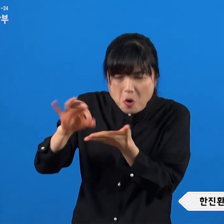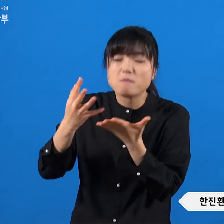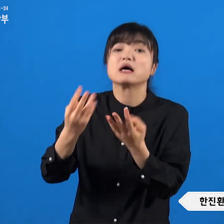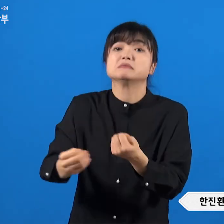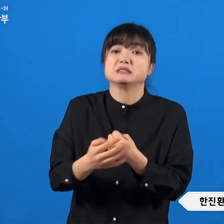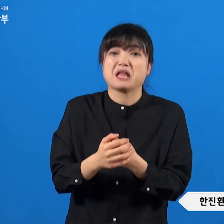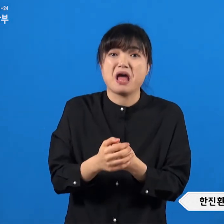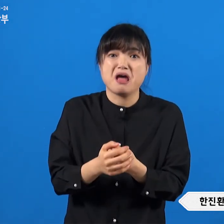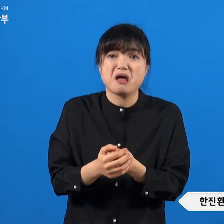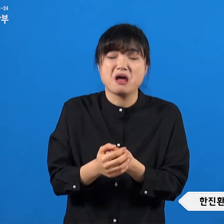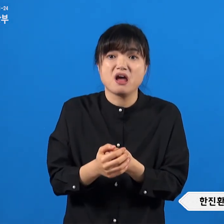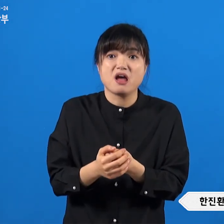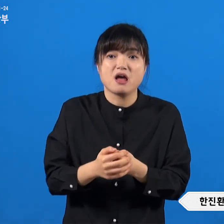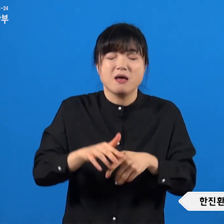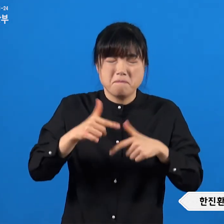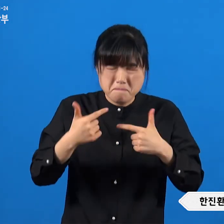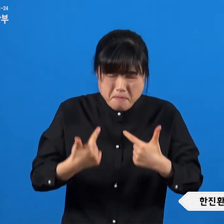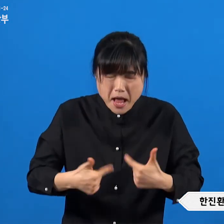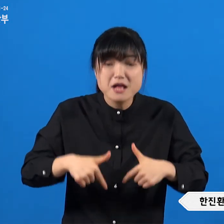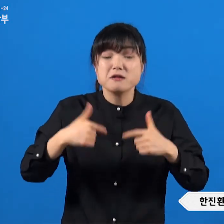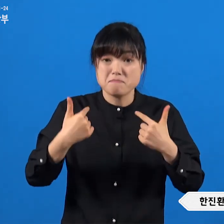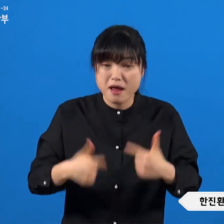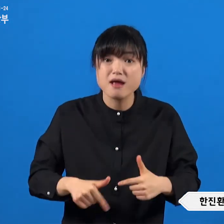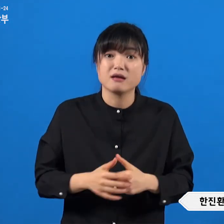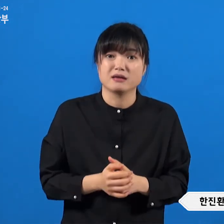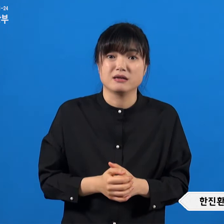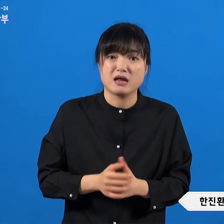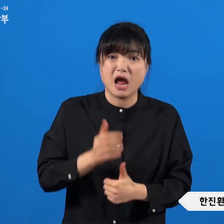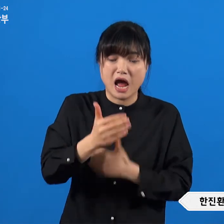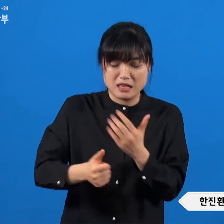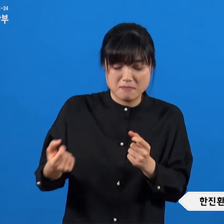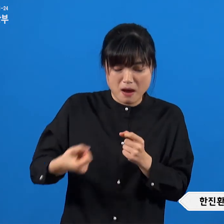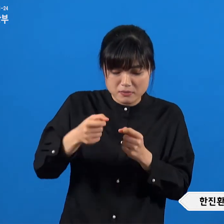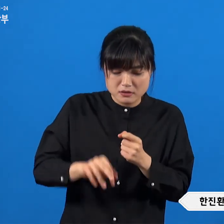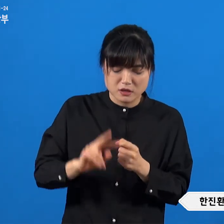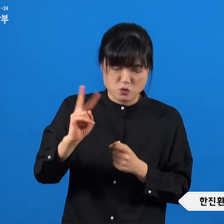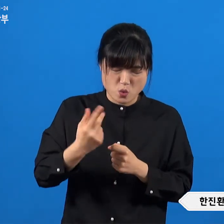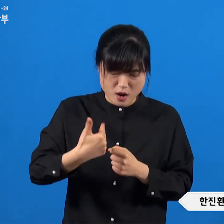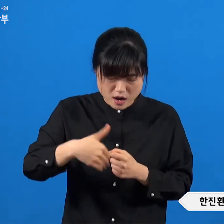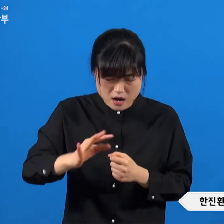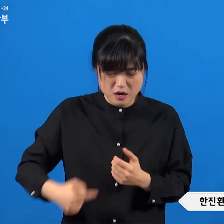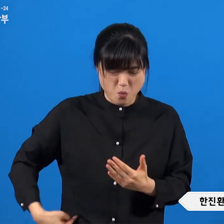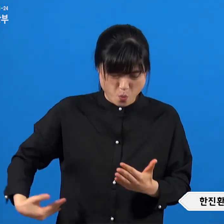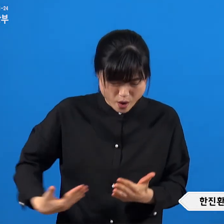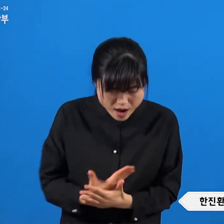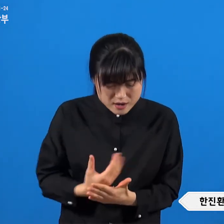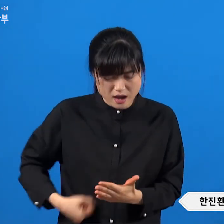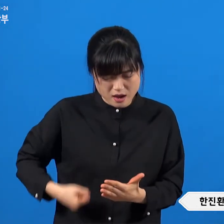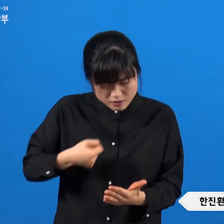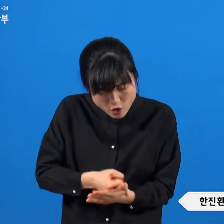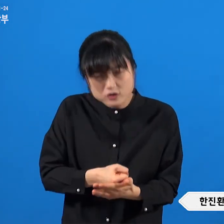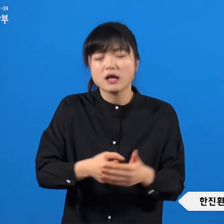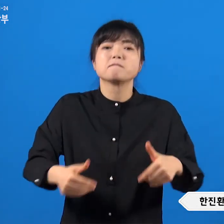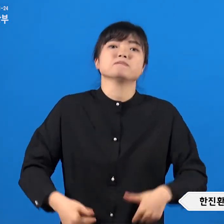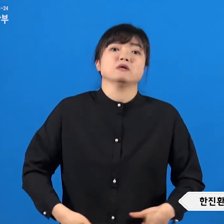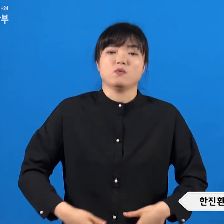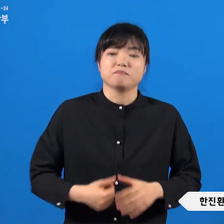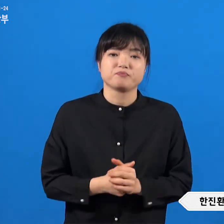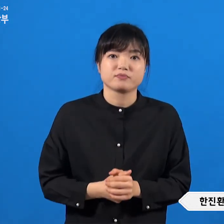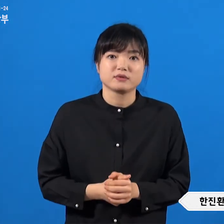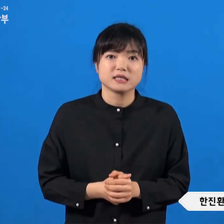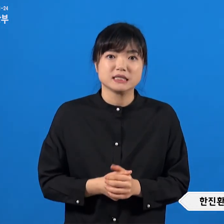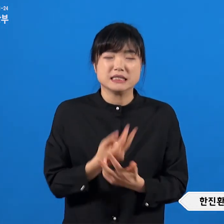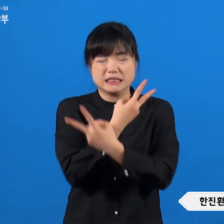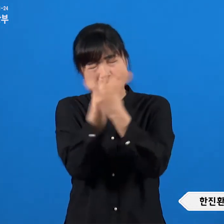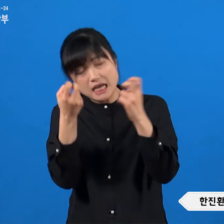그래서 매일매일 하나님 아버지께로 돌아가는 용기와 결단이 필요합니다. 여러분, 잠자리에